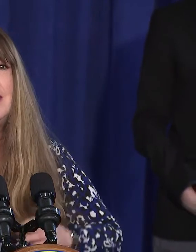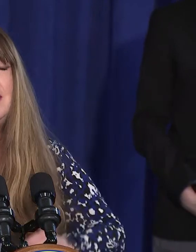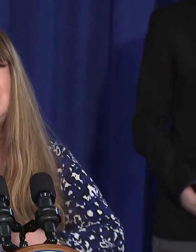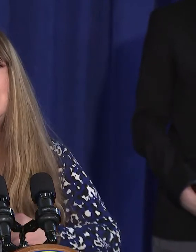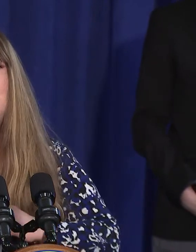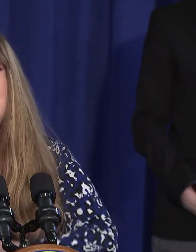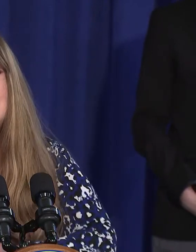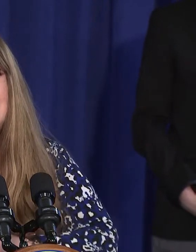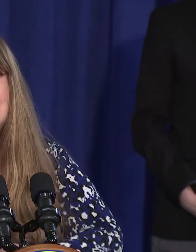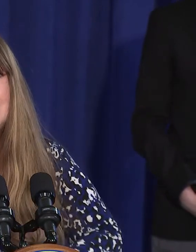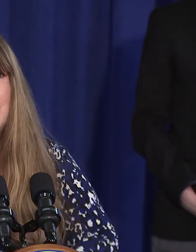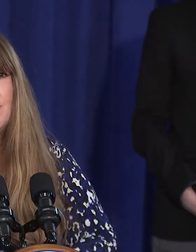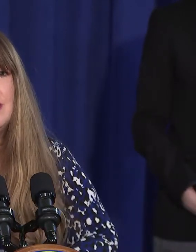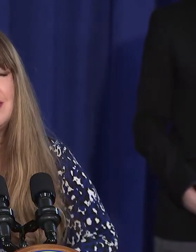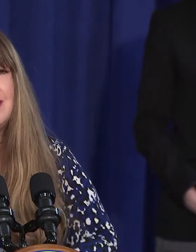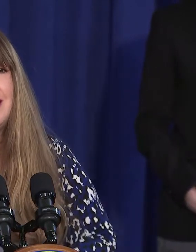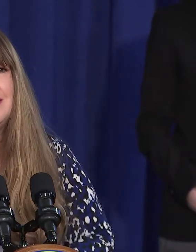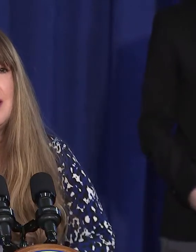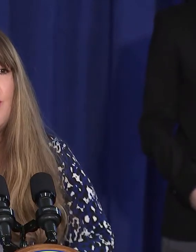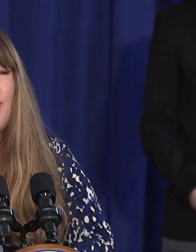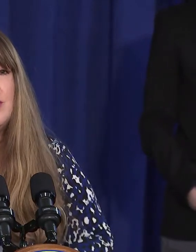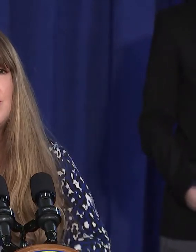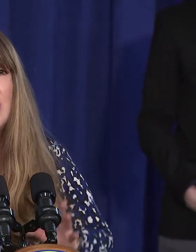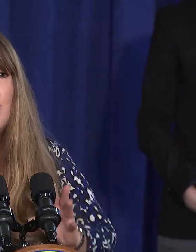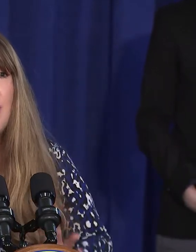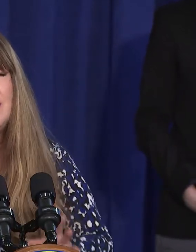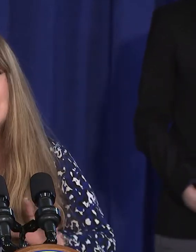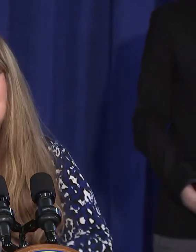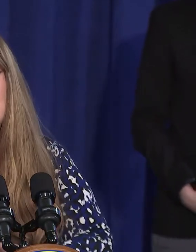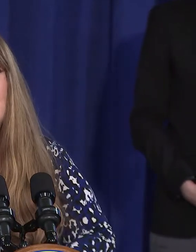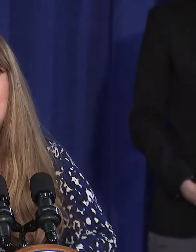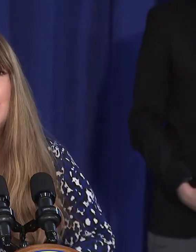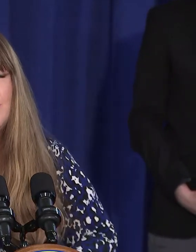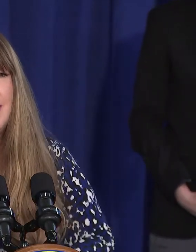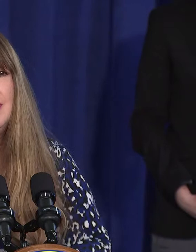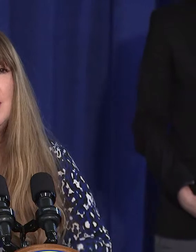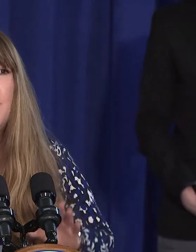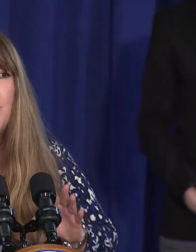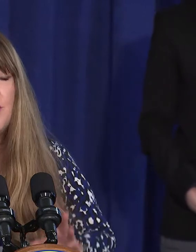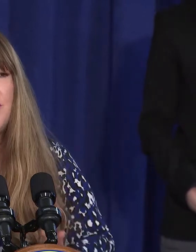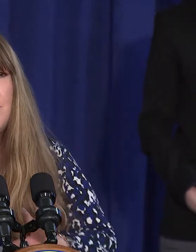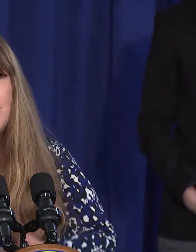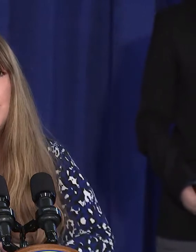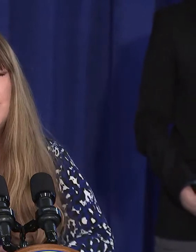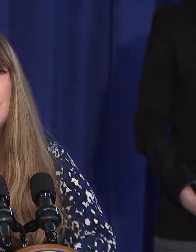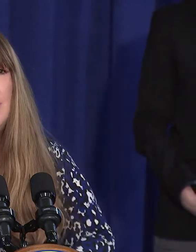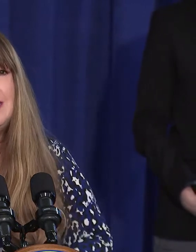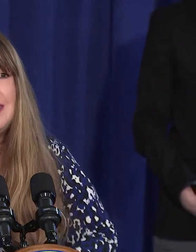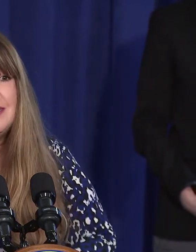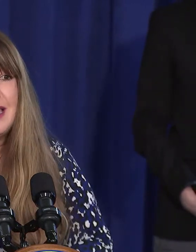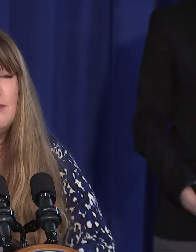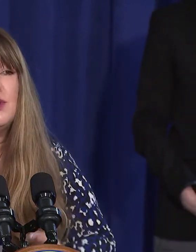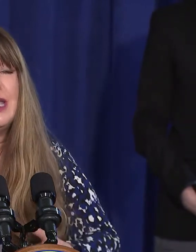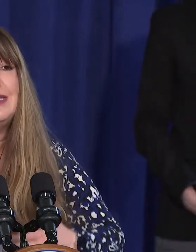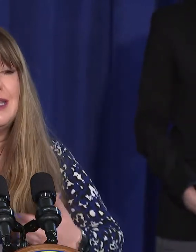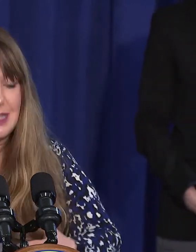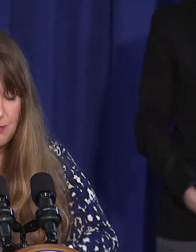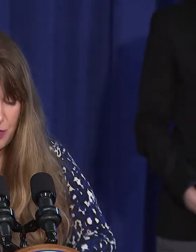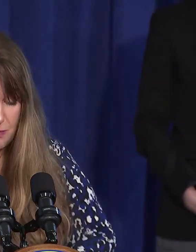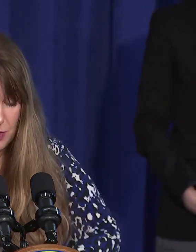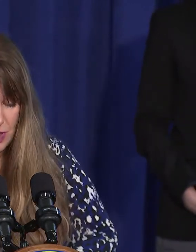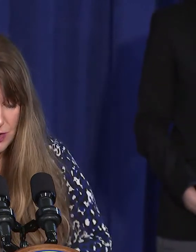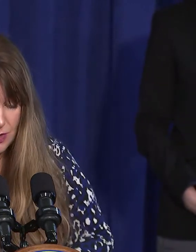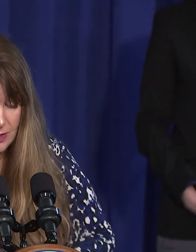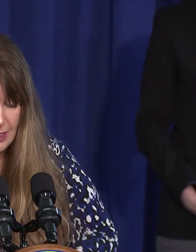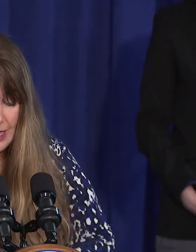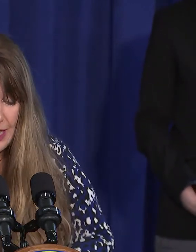familia, si tienen pacientes mayor de 65 años que no han recibido la vacuna, por favor, les instamos ese